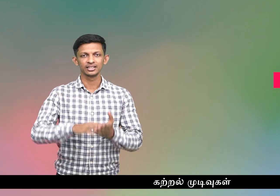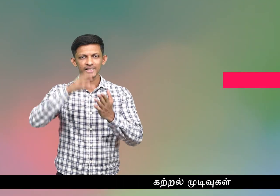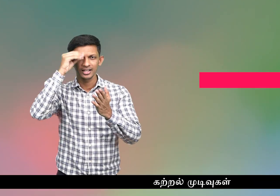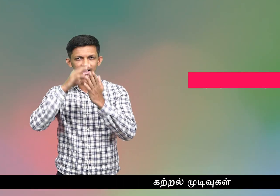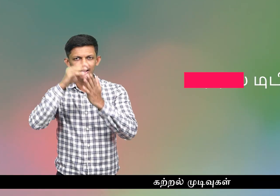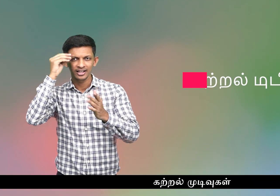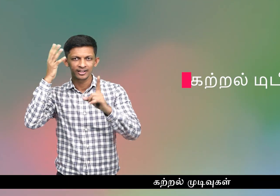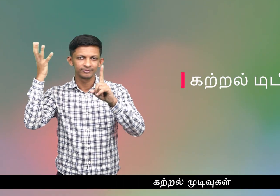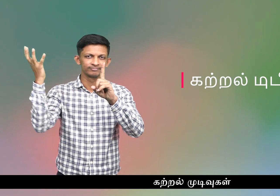கற்றுக்கொள்வீர்கள்.